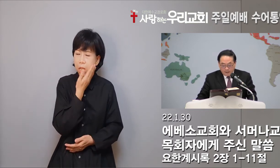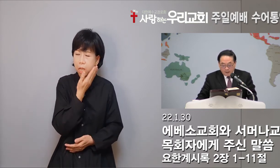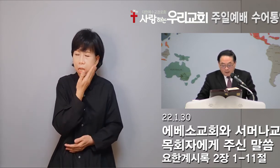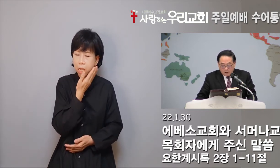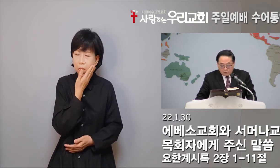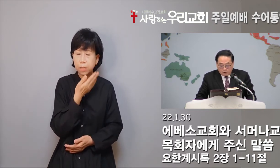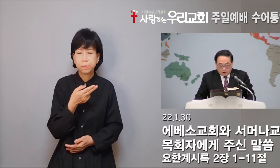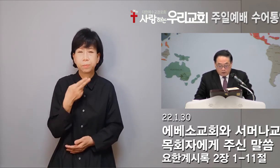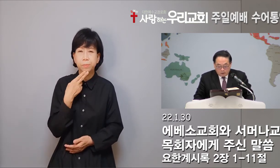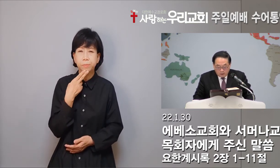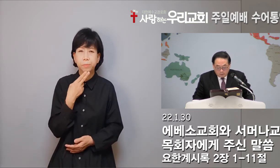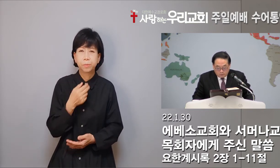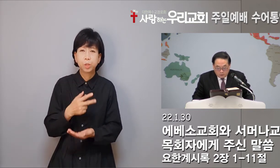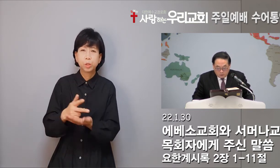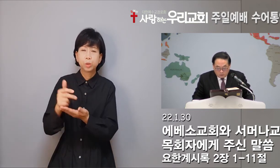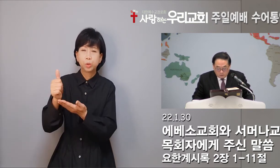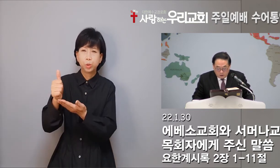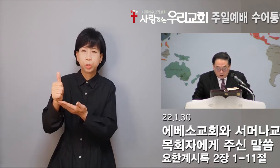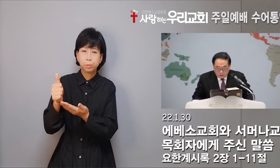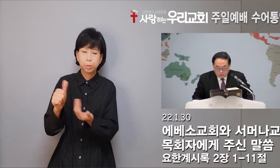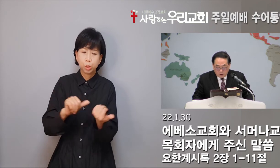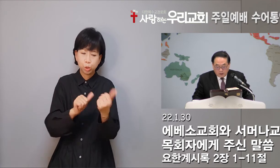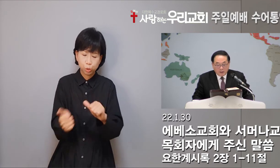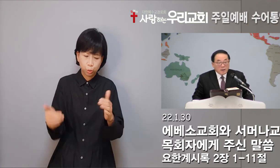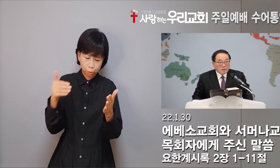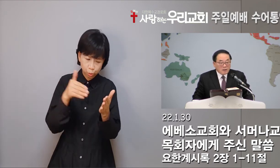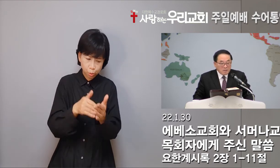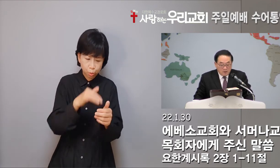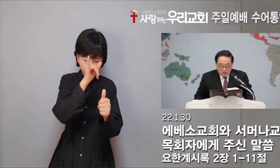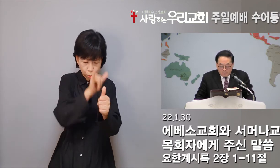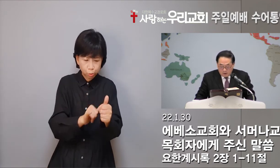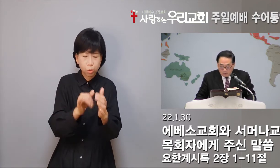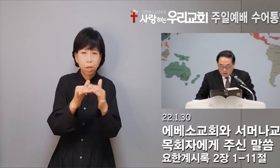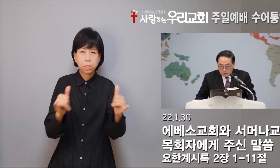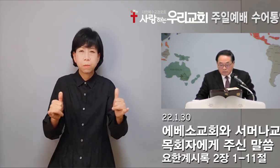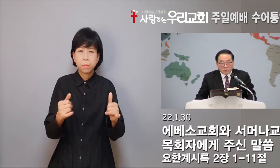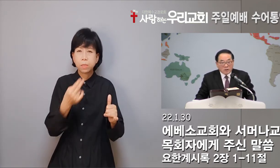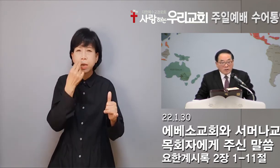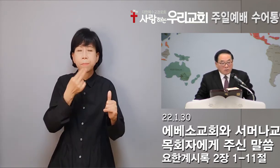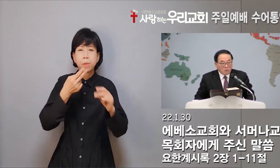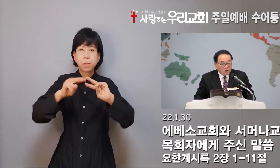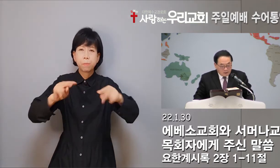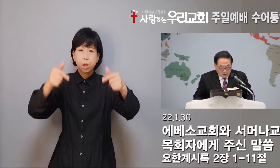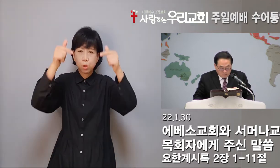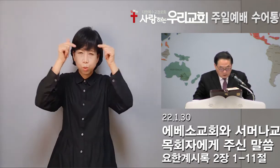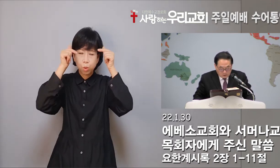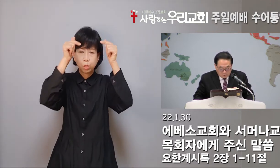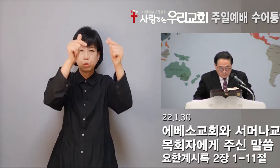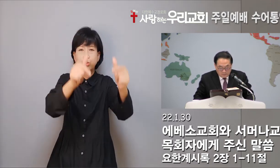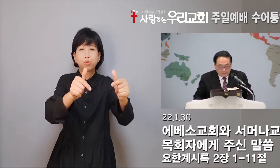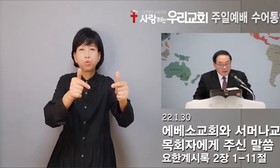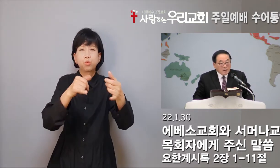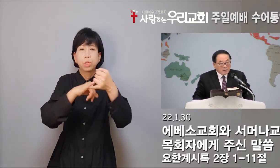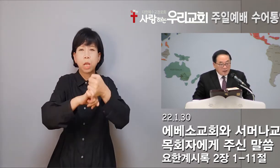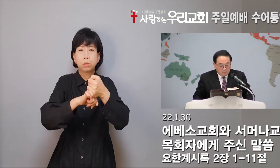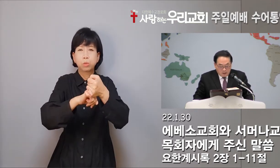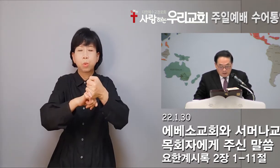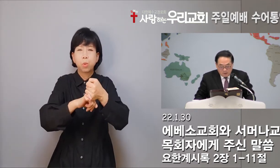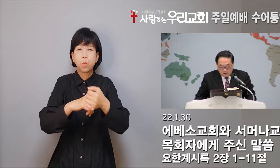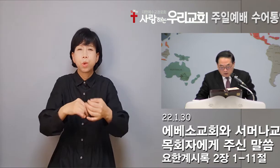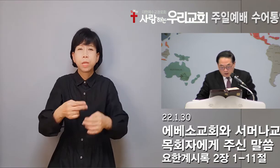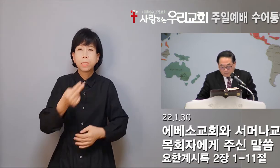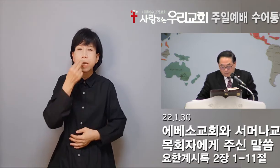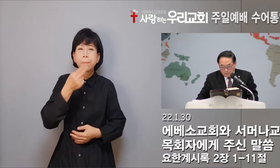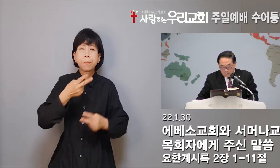있습니다. 주께서 죽도록 충성하는 종에게 생명의 면류관을 주시겠다고 약속하셨습니다.